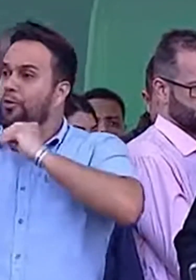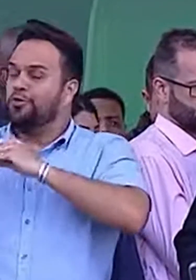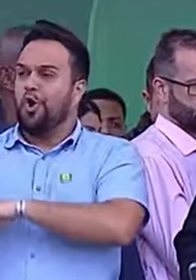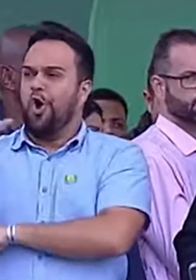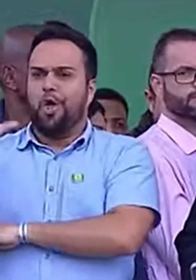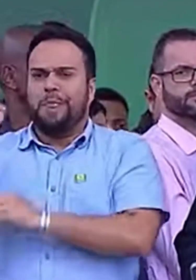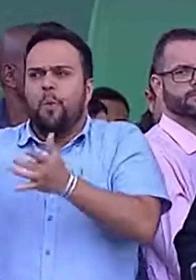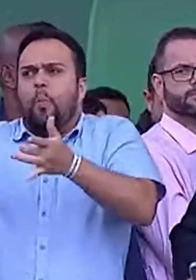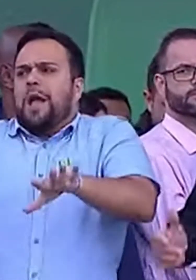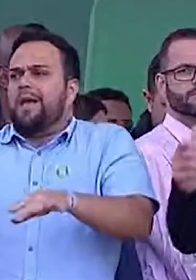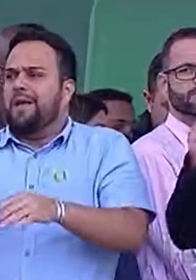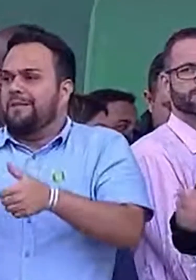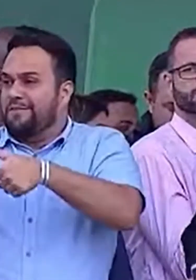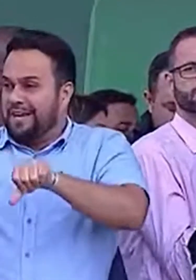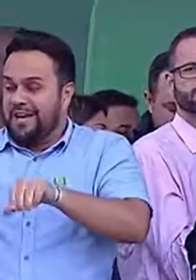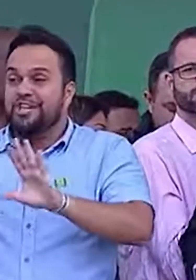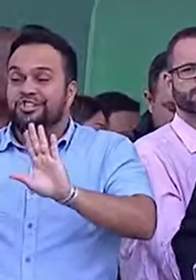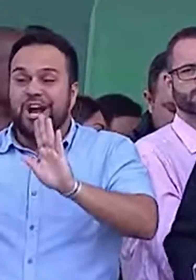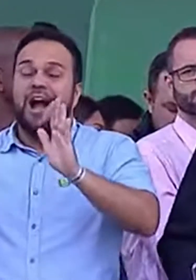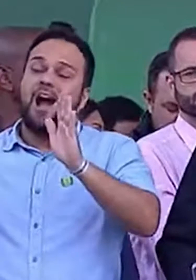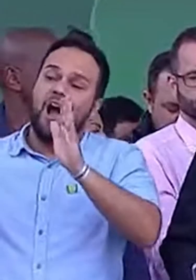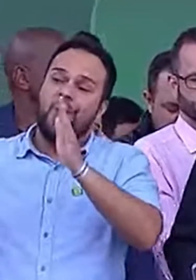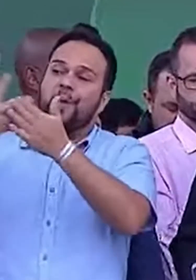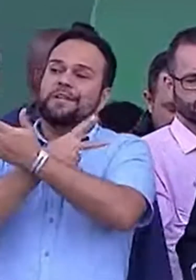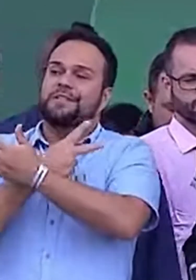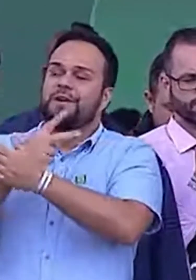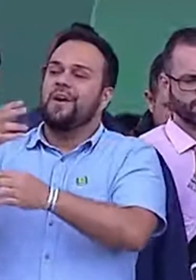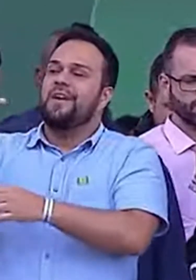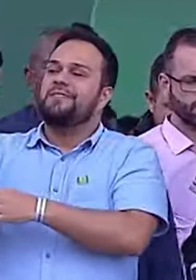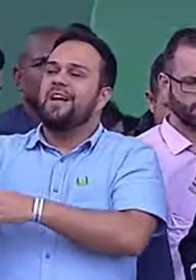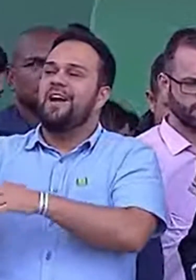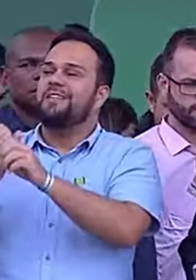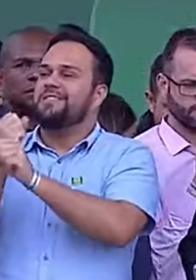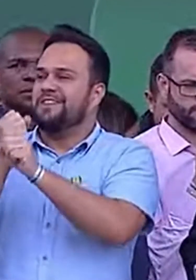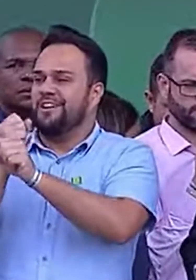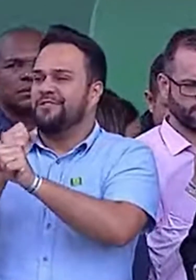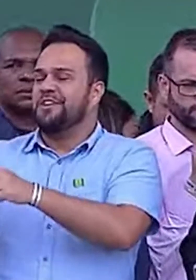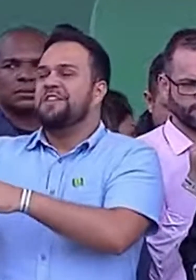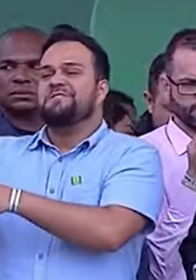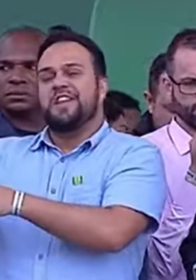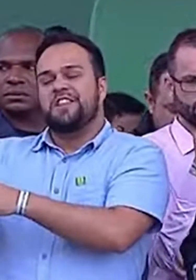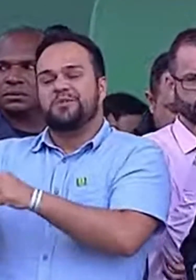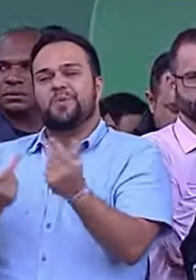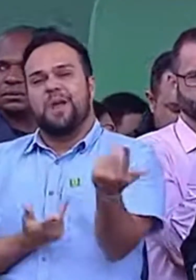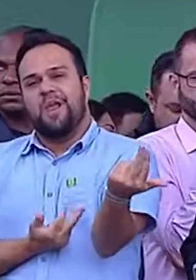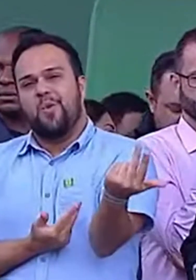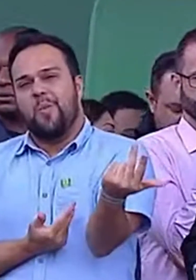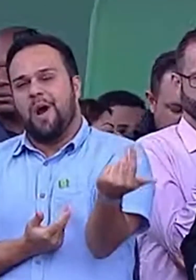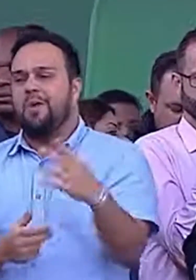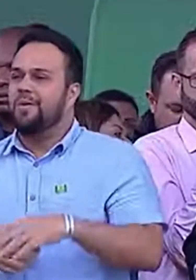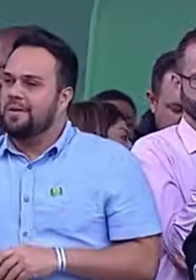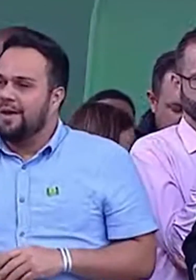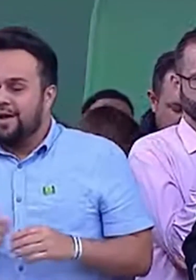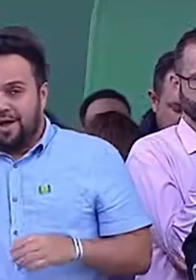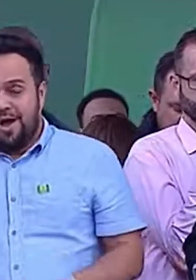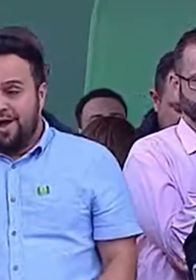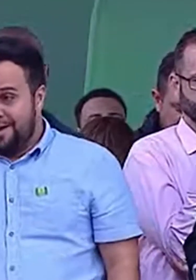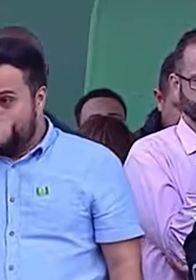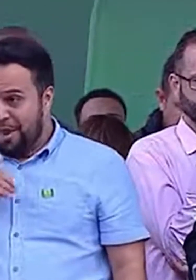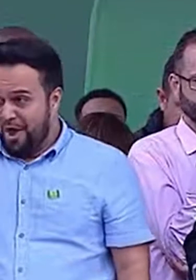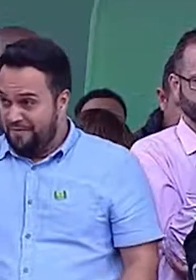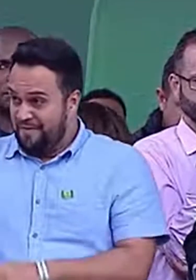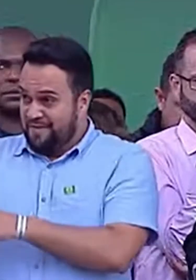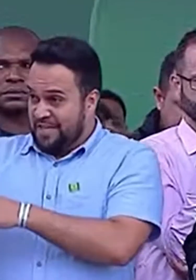a exemplo do que começou a acontecer aos 10 anos com a nossa Venezuela e olha a Venezuela